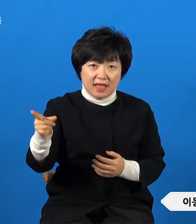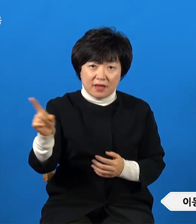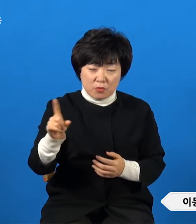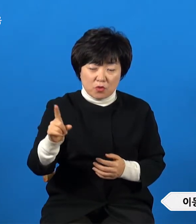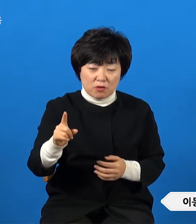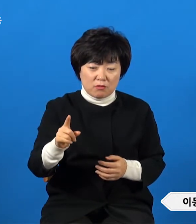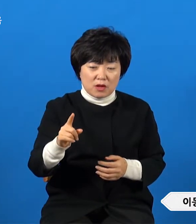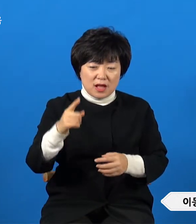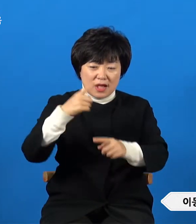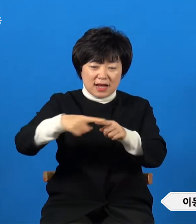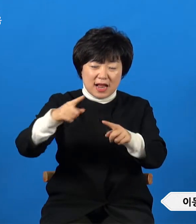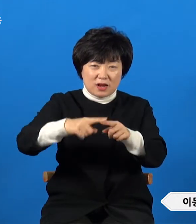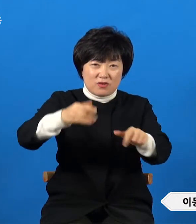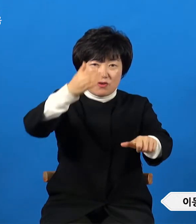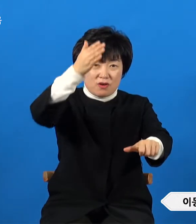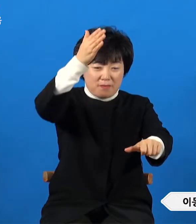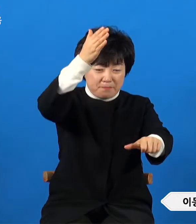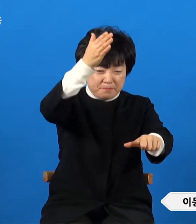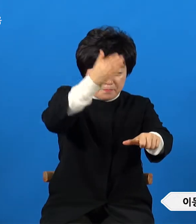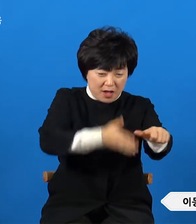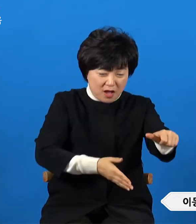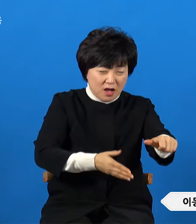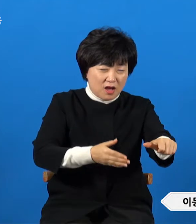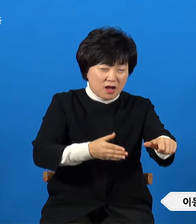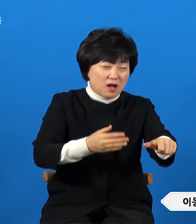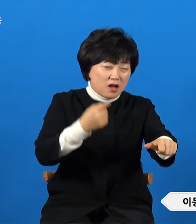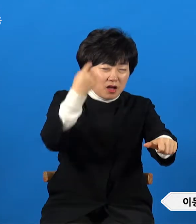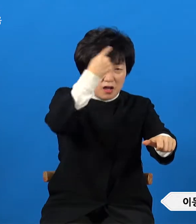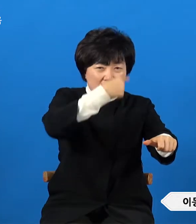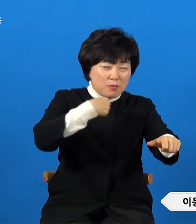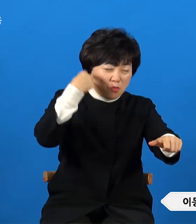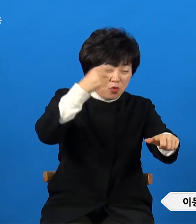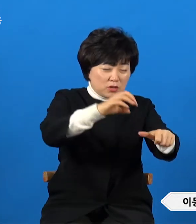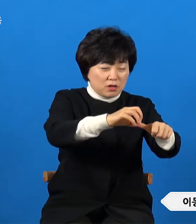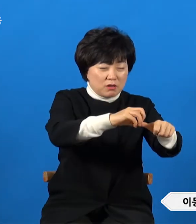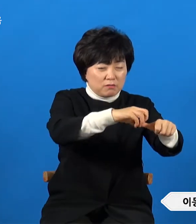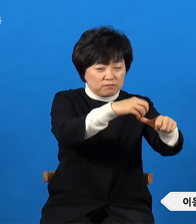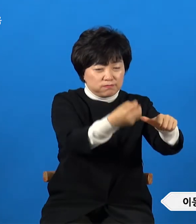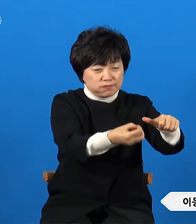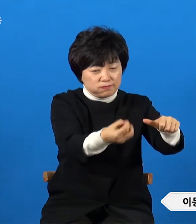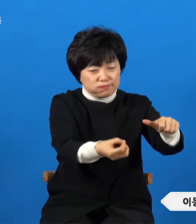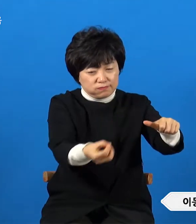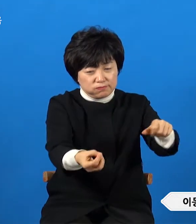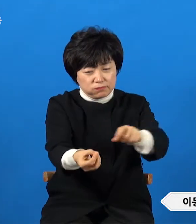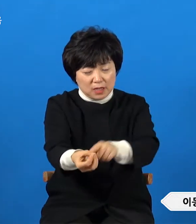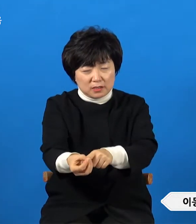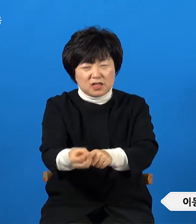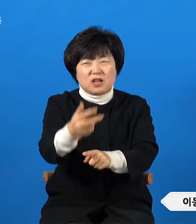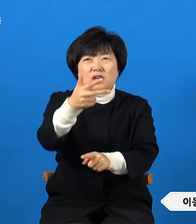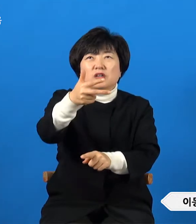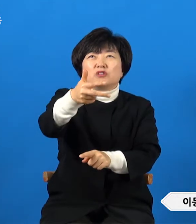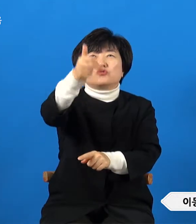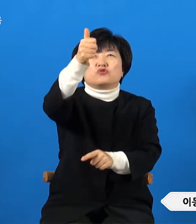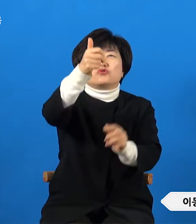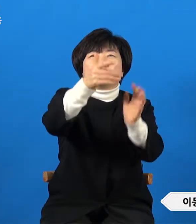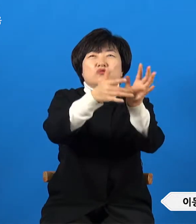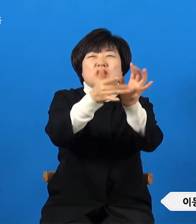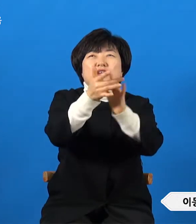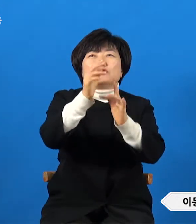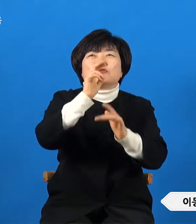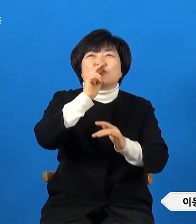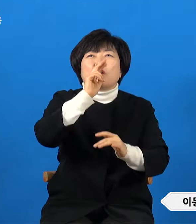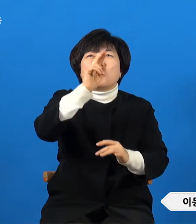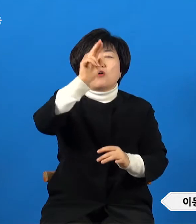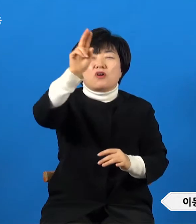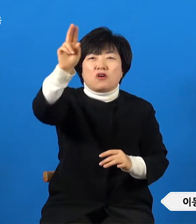목이 떨어진 참수를 당하는 순간 그가 던진 외마디 주 예수여. 이 말과 함께 그의 목이 잘리는